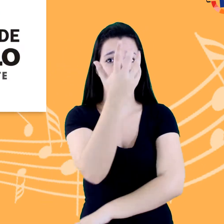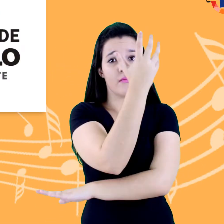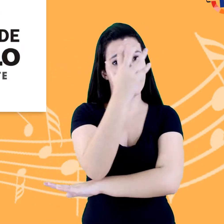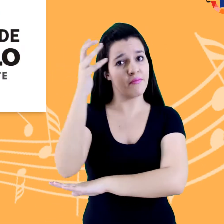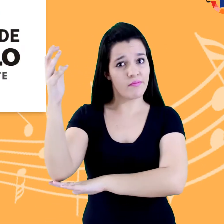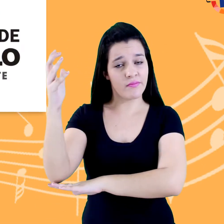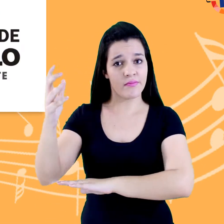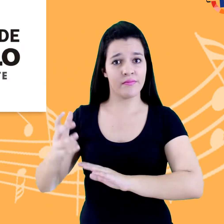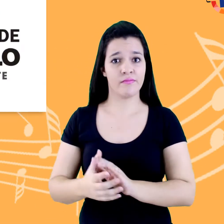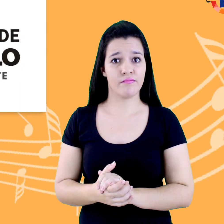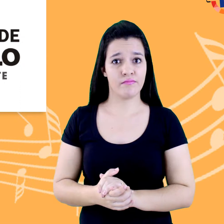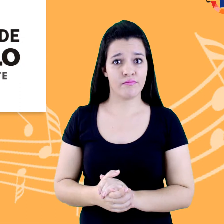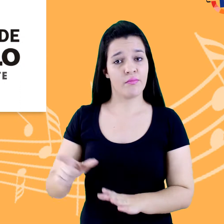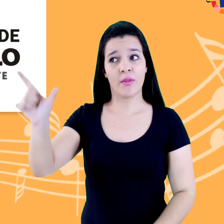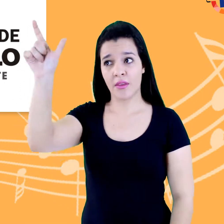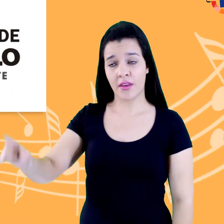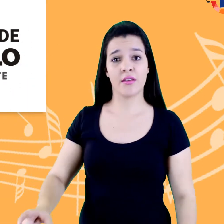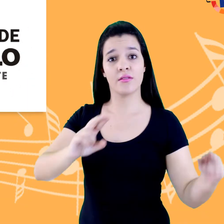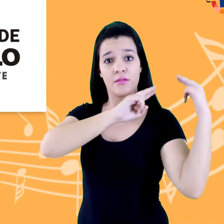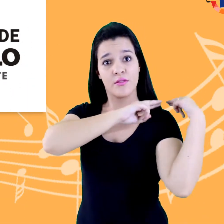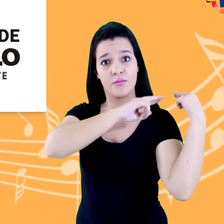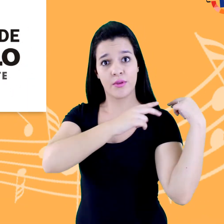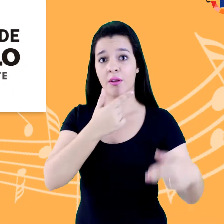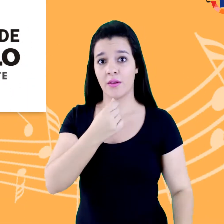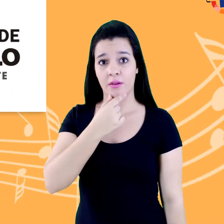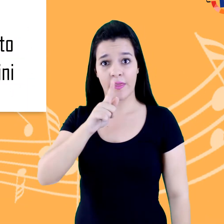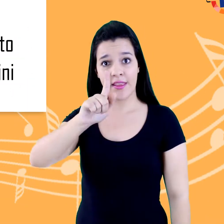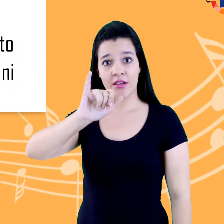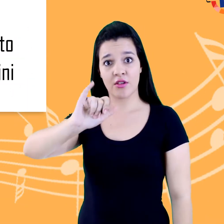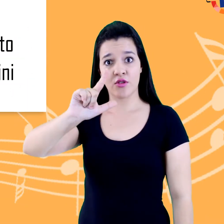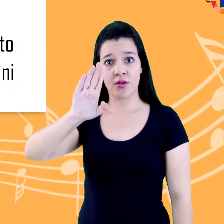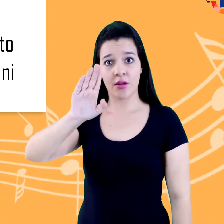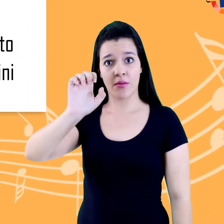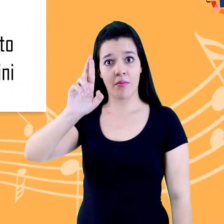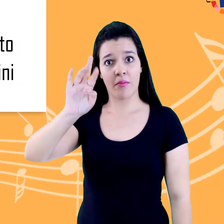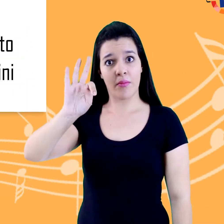SVMA, cujo secretário Gilberto Natalini estará presente.